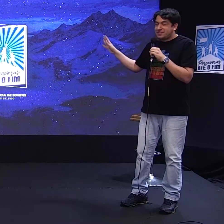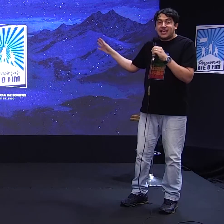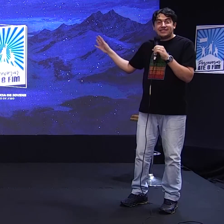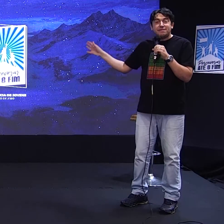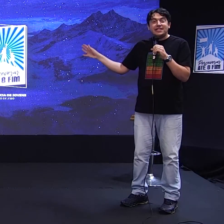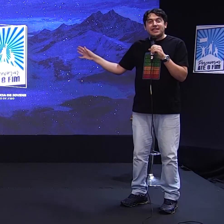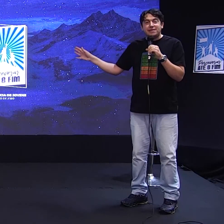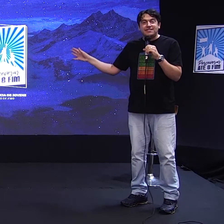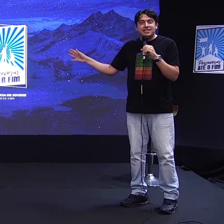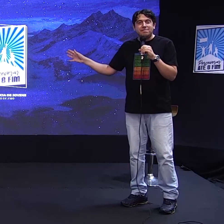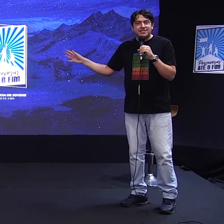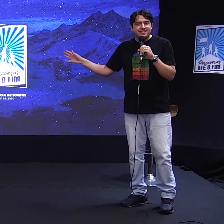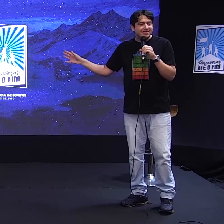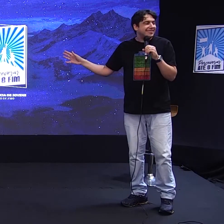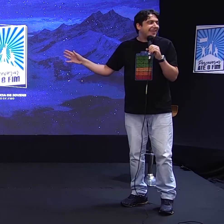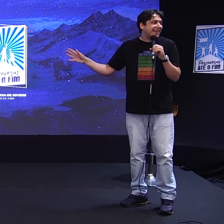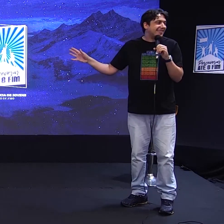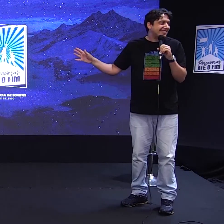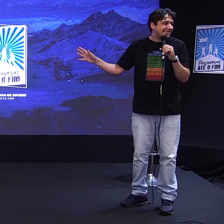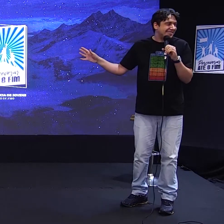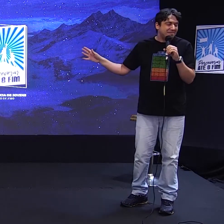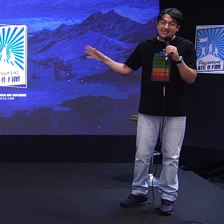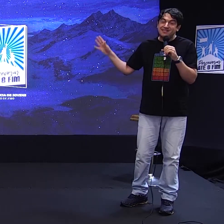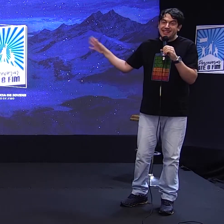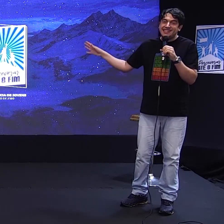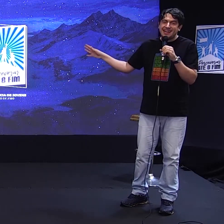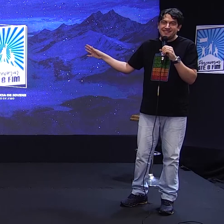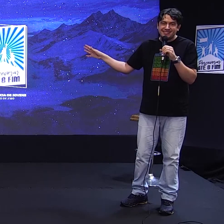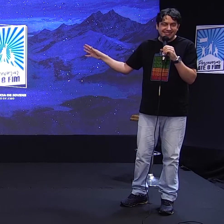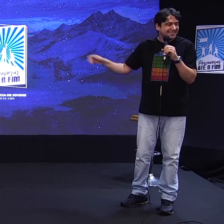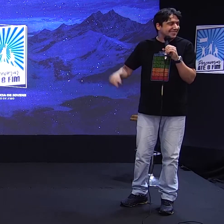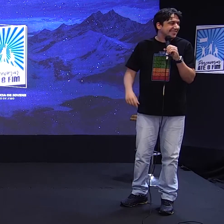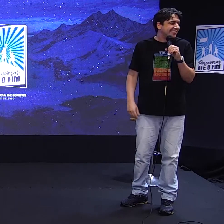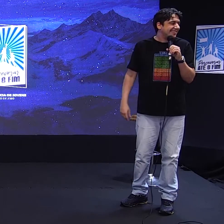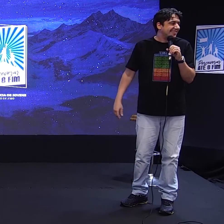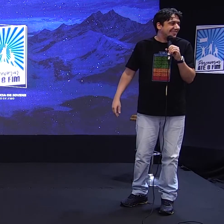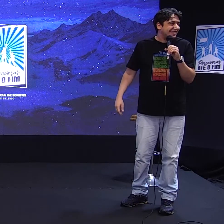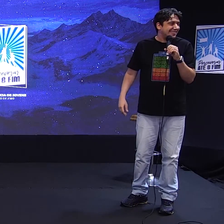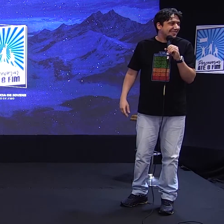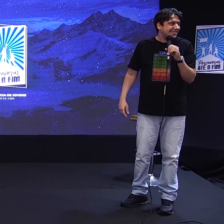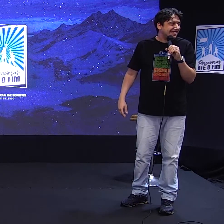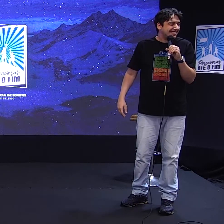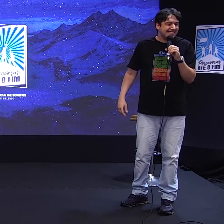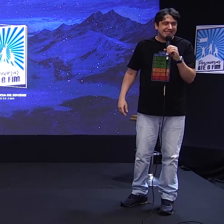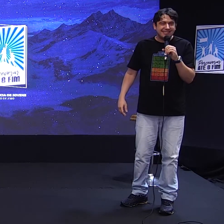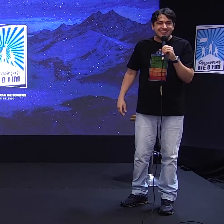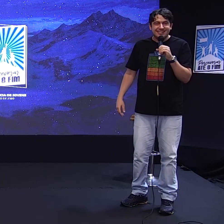Mas é dessa maneira, bem simples, tá? Mas você vai entrar, viu?